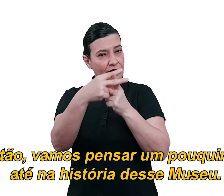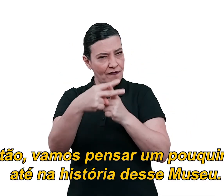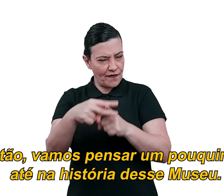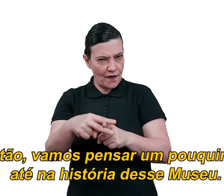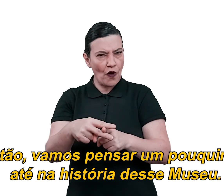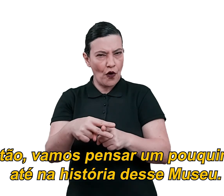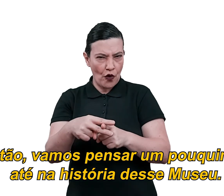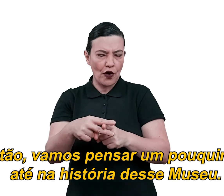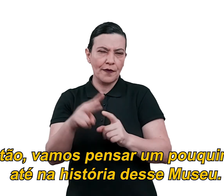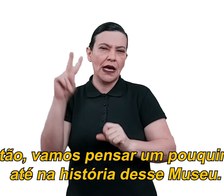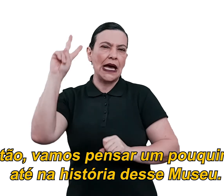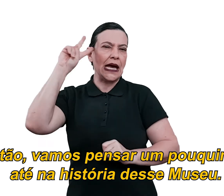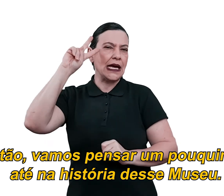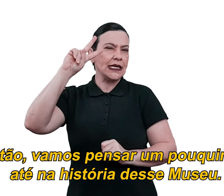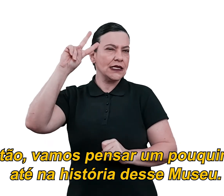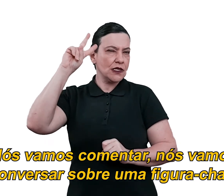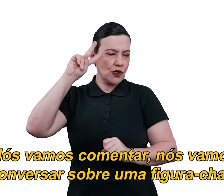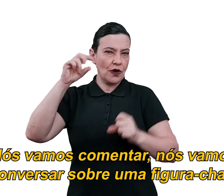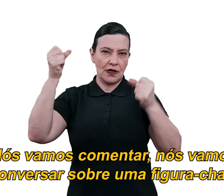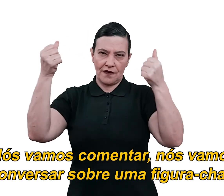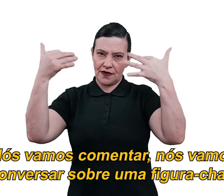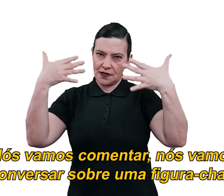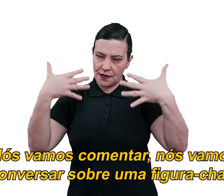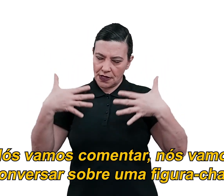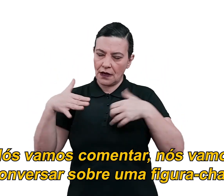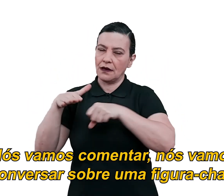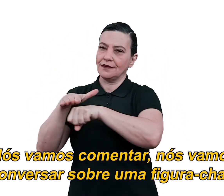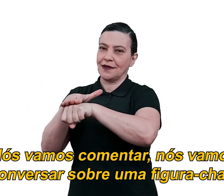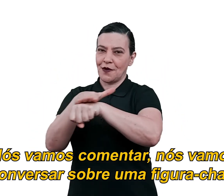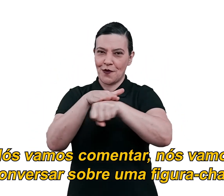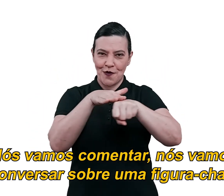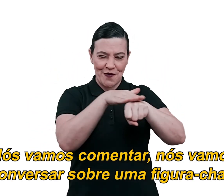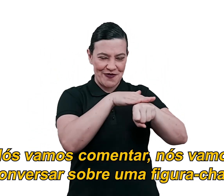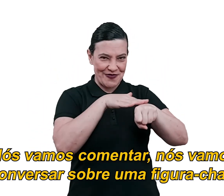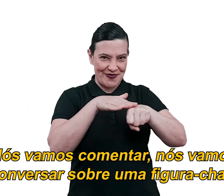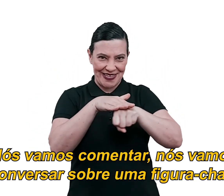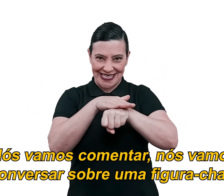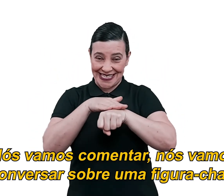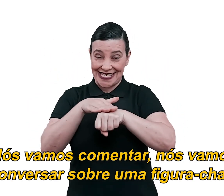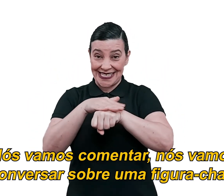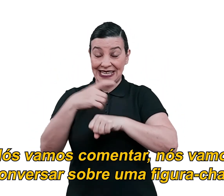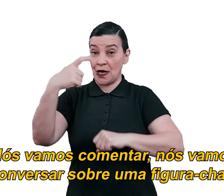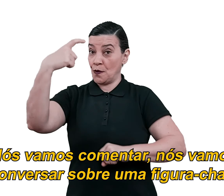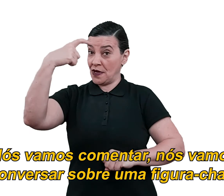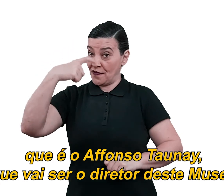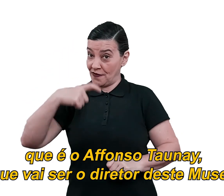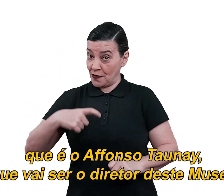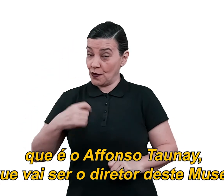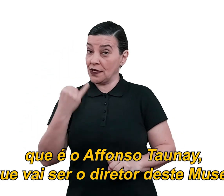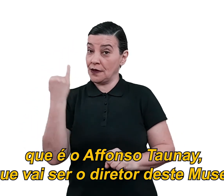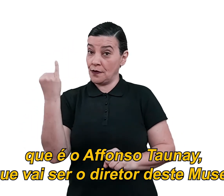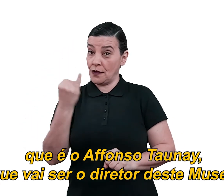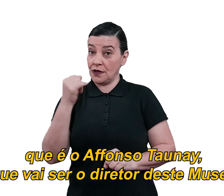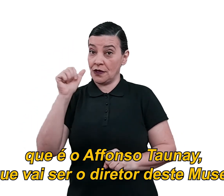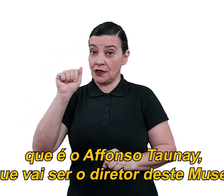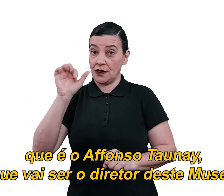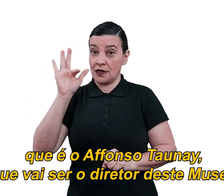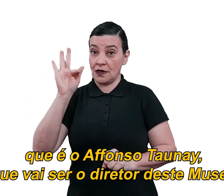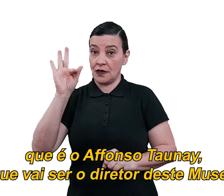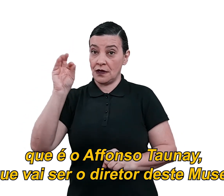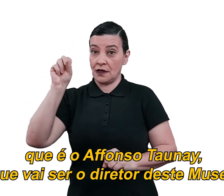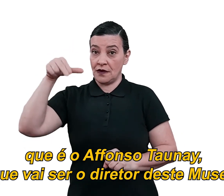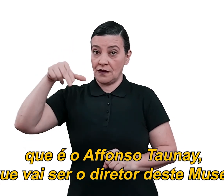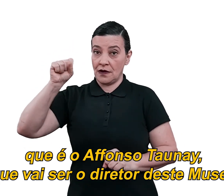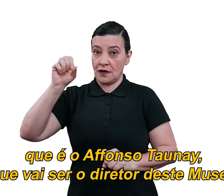pensar um pouquinho até na história desse museu. Nós vamos comentar e nós vamos conversar sobre uma figura-chave, que é o Afonso Toné, que vai